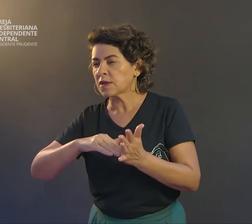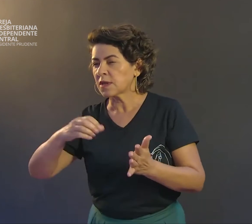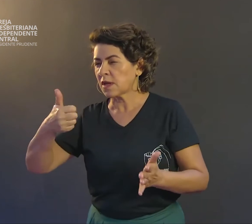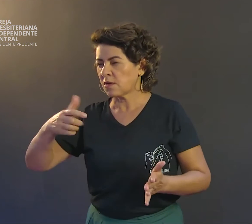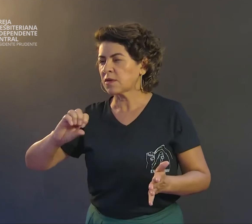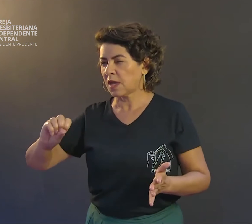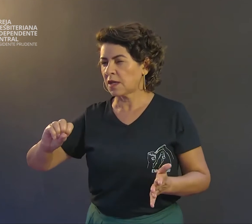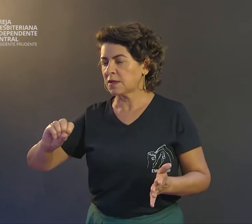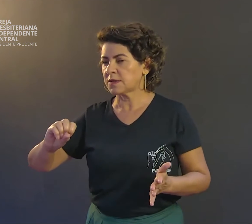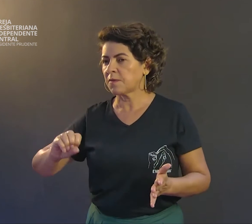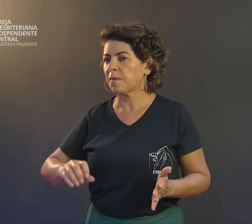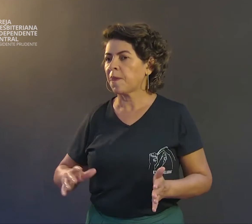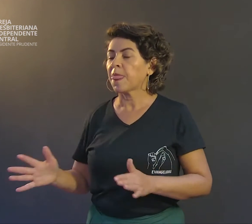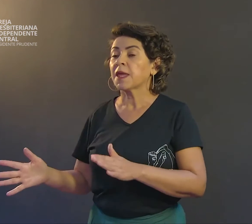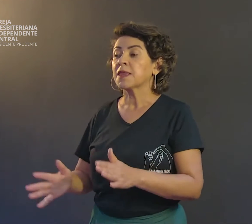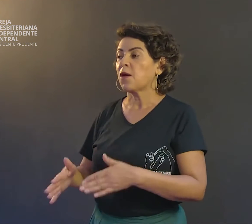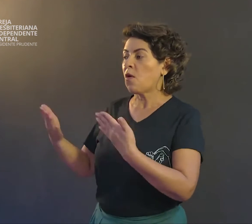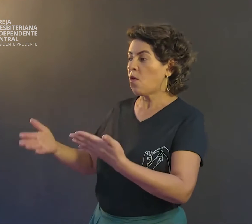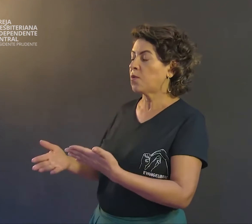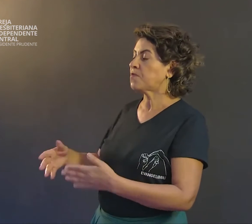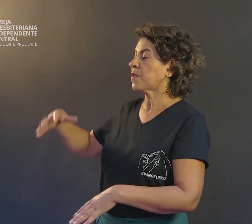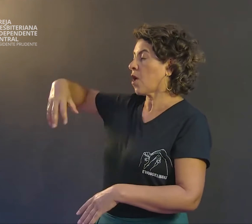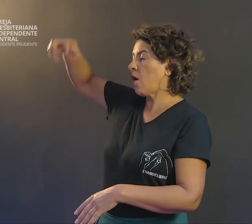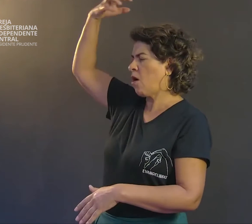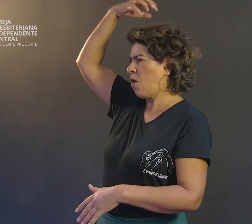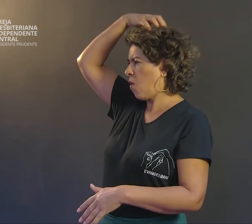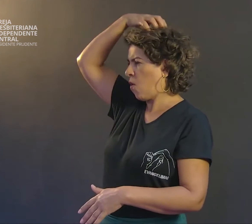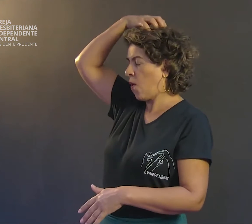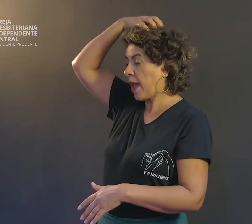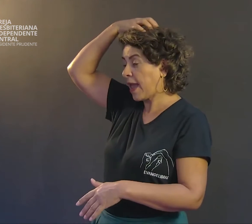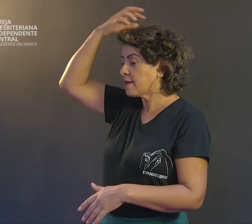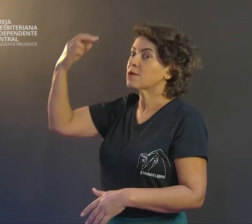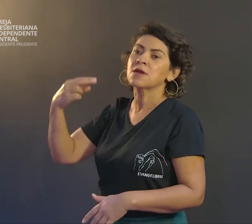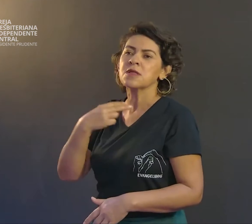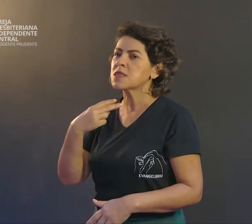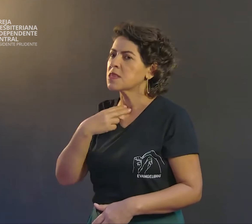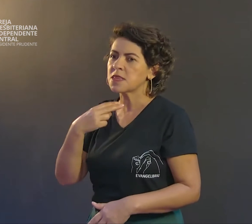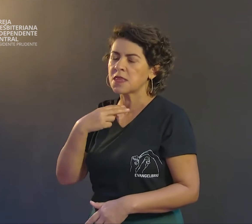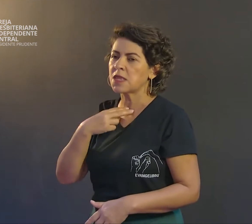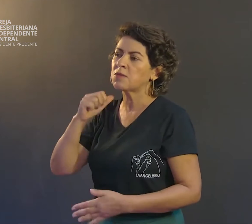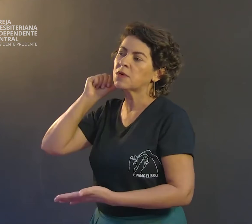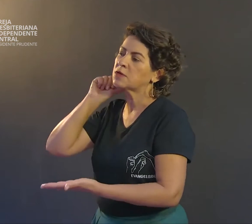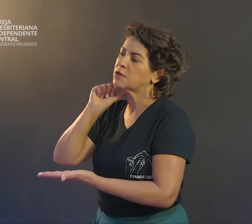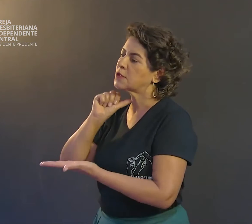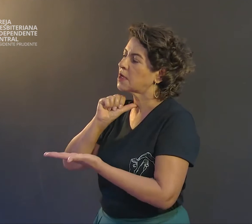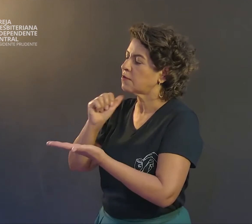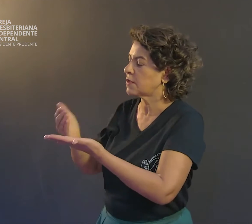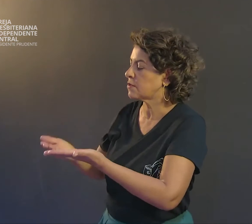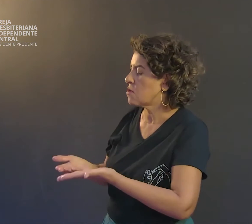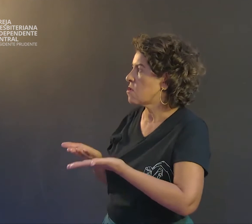Como rei, ele não poderia fazer sacrifícios a Deus, pois apenas o sacerdote era